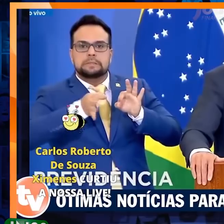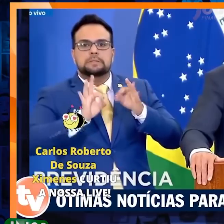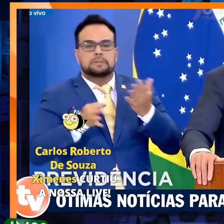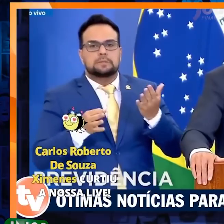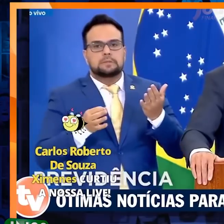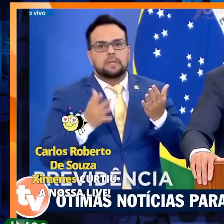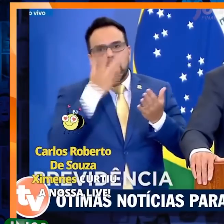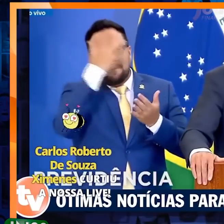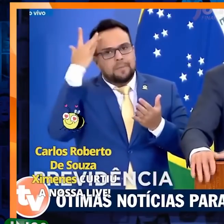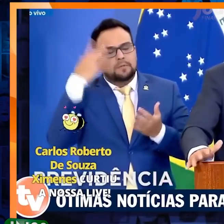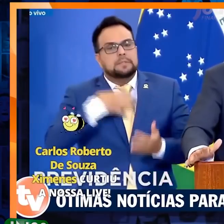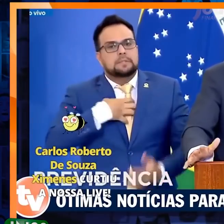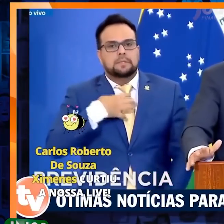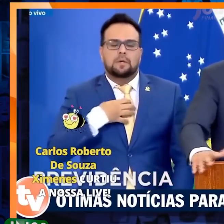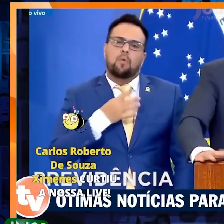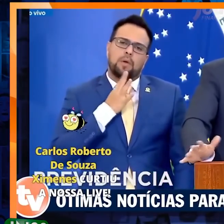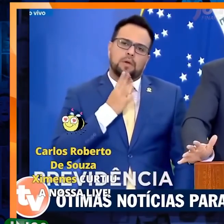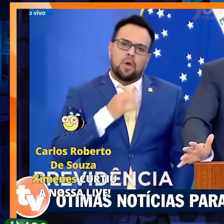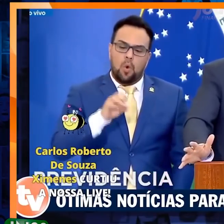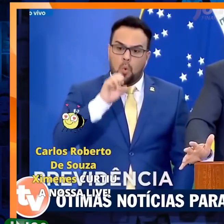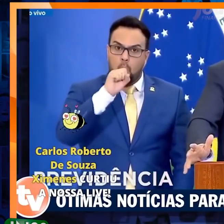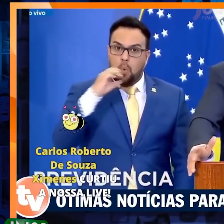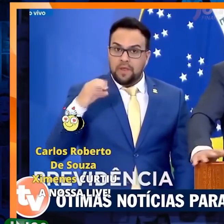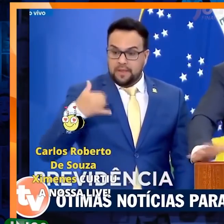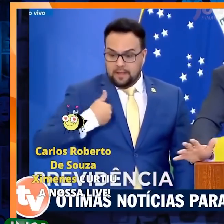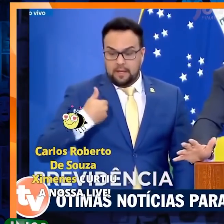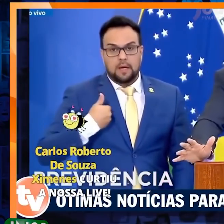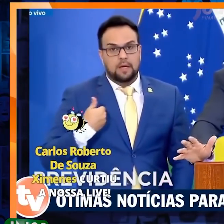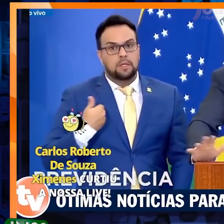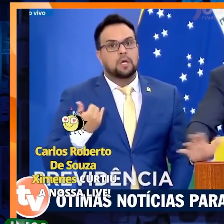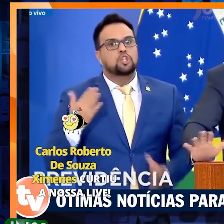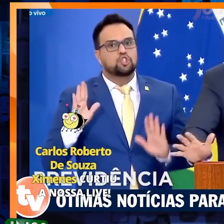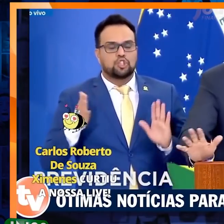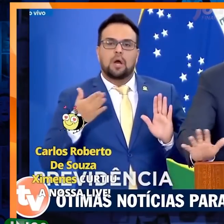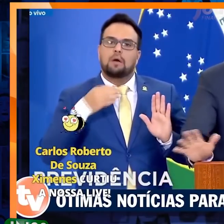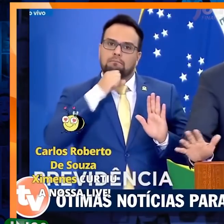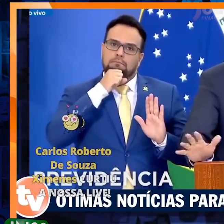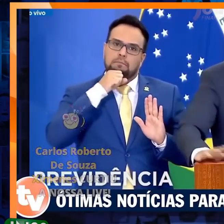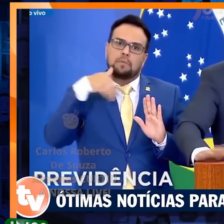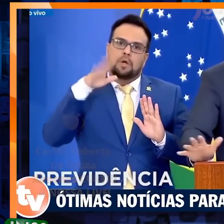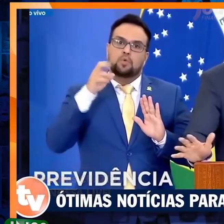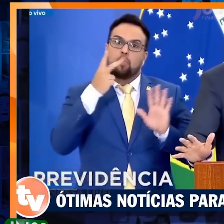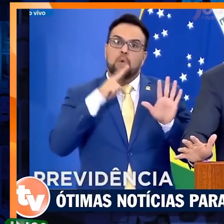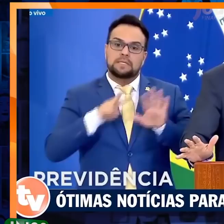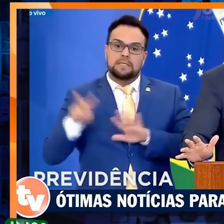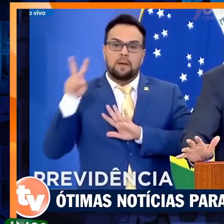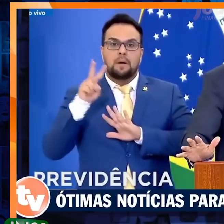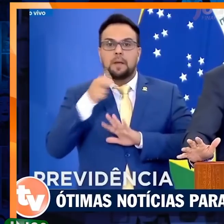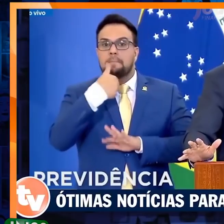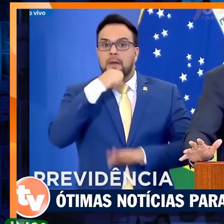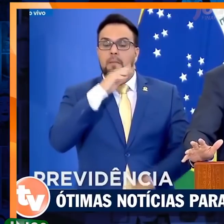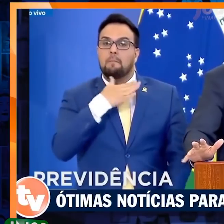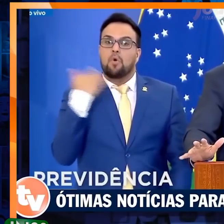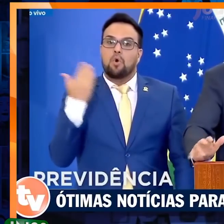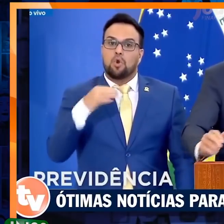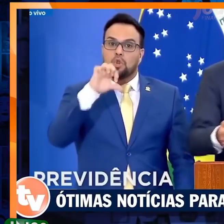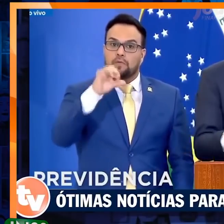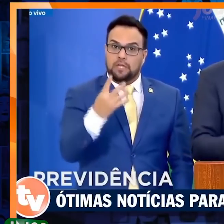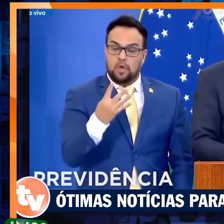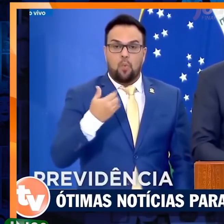vendo há 80 anos uma idade avançada a minha mãe se foi há duas semanas com 94 anos de idade